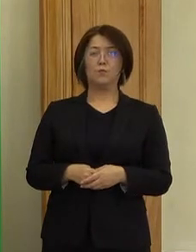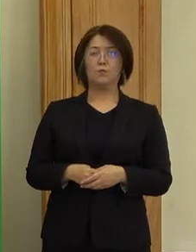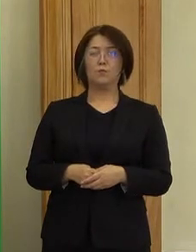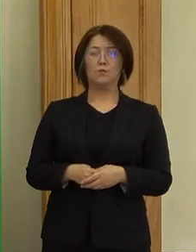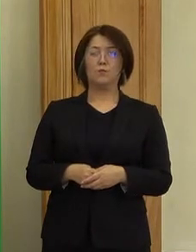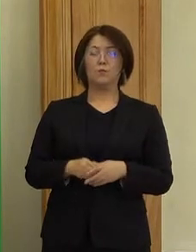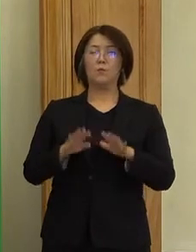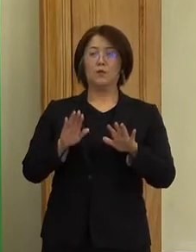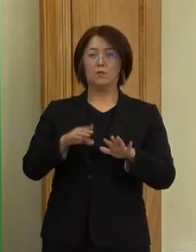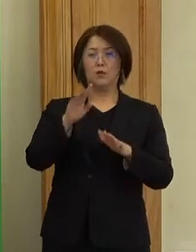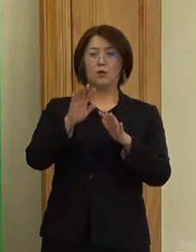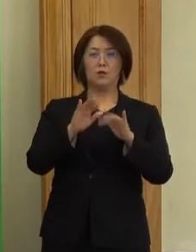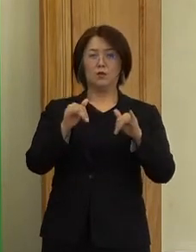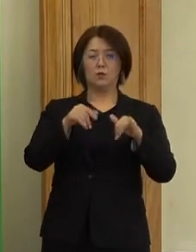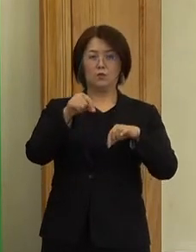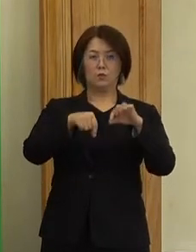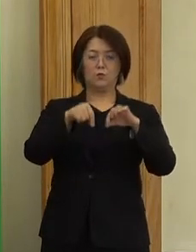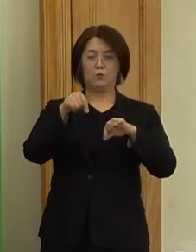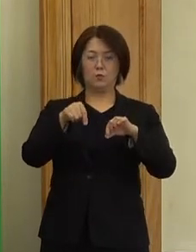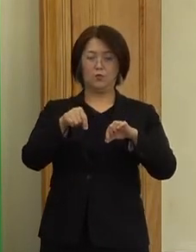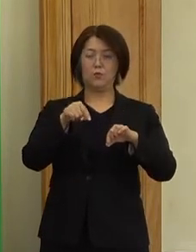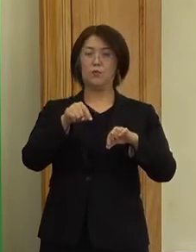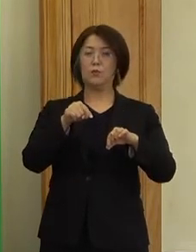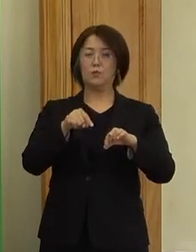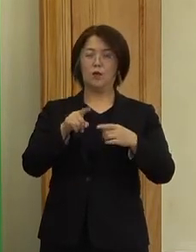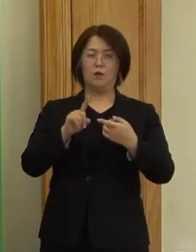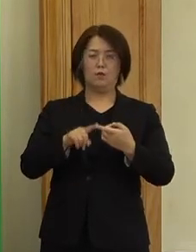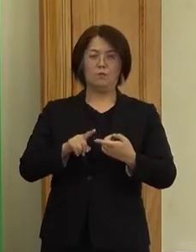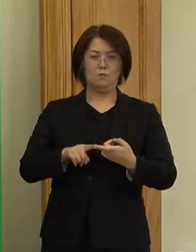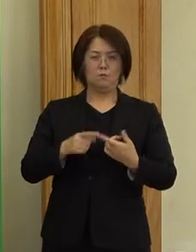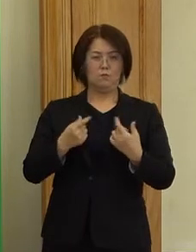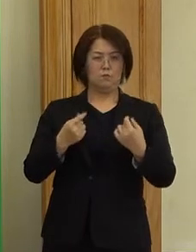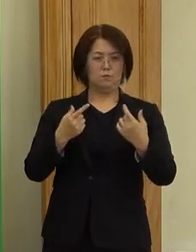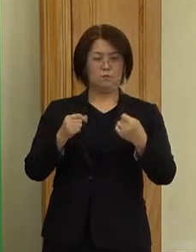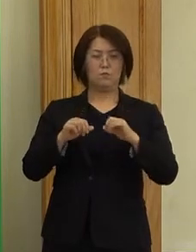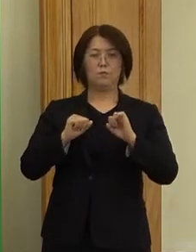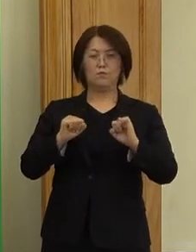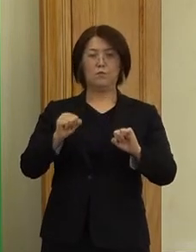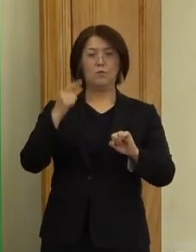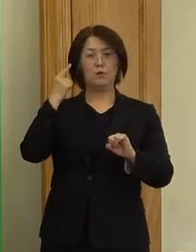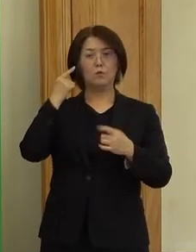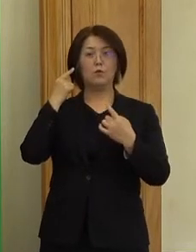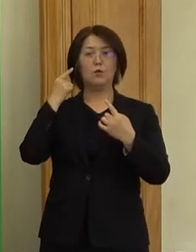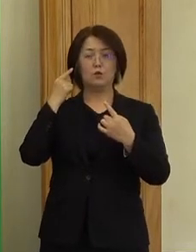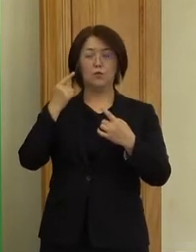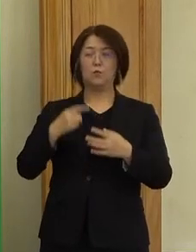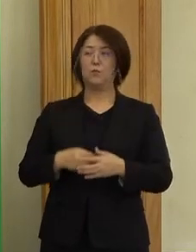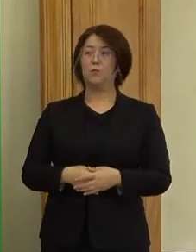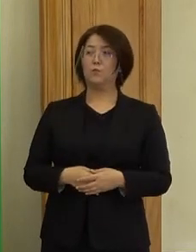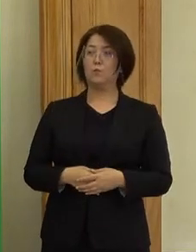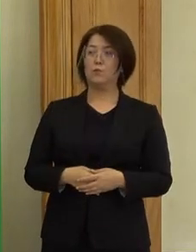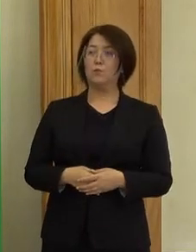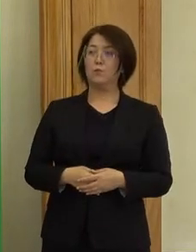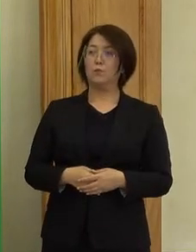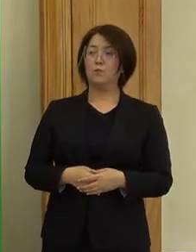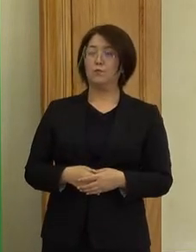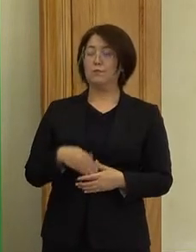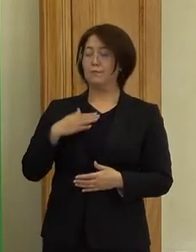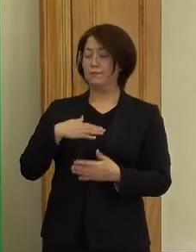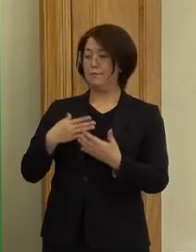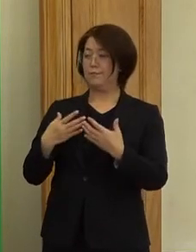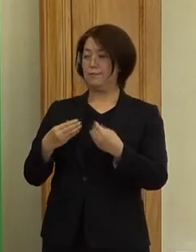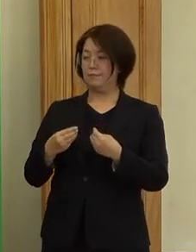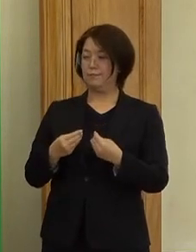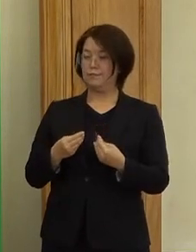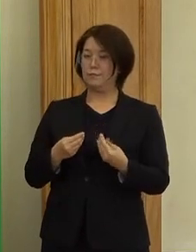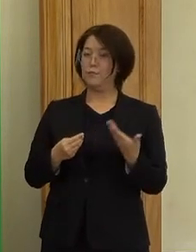今の人員配置につきましてはあの適切に行われていると考えております。 分かりました。